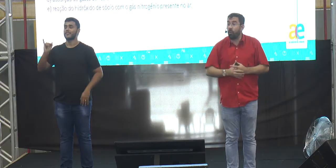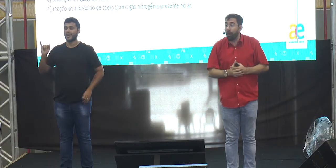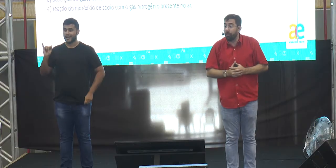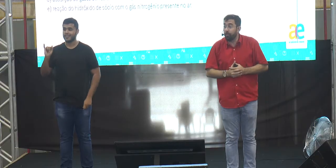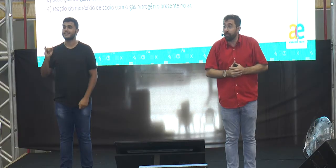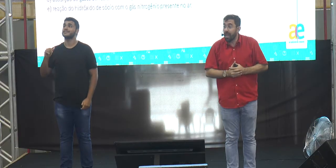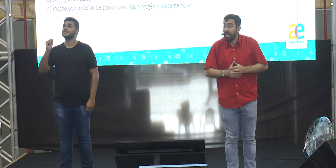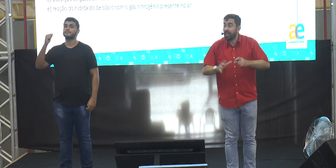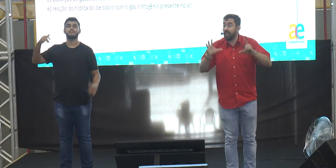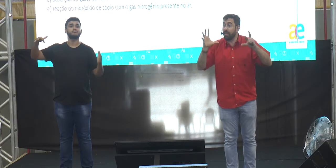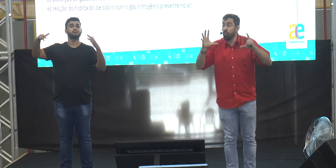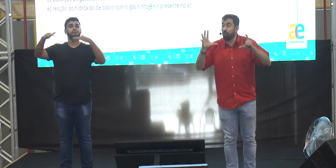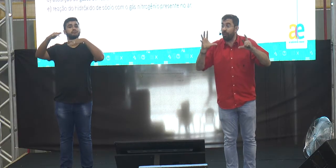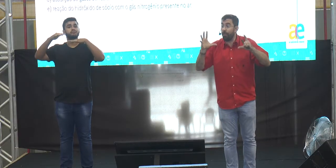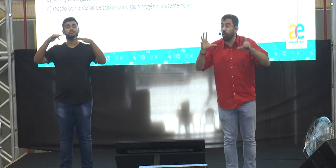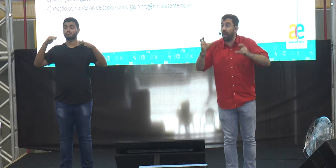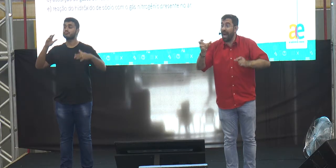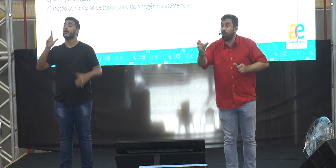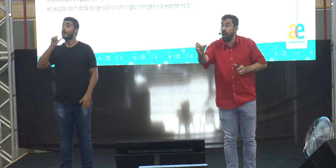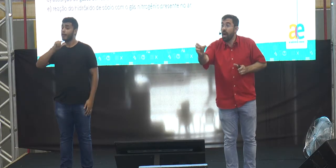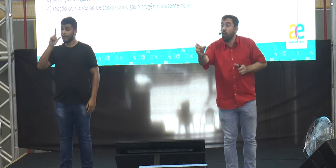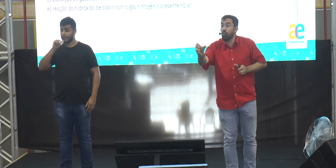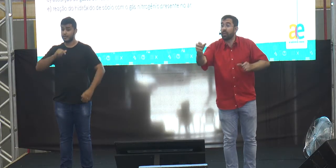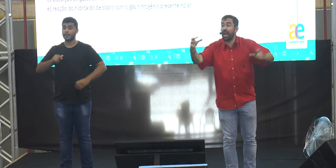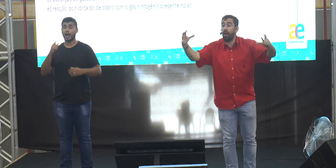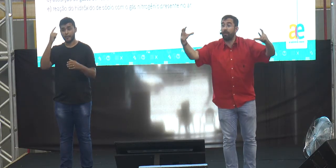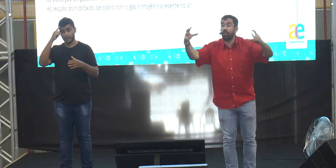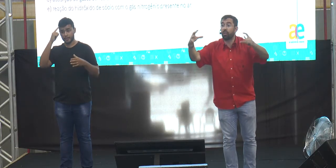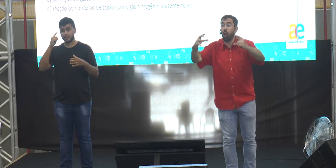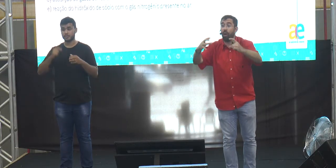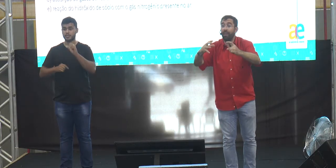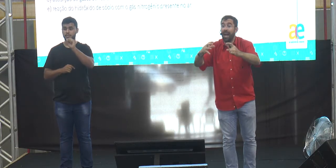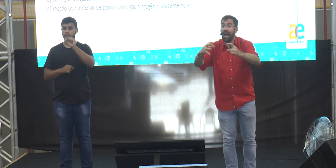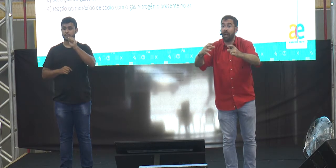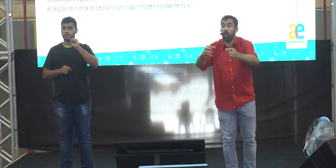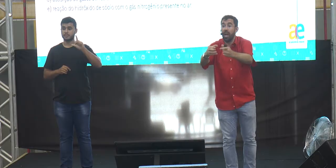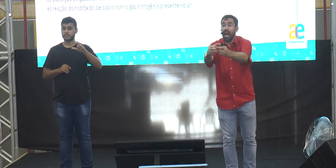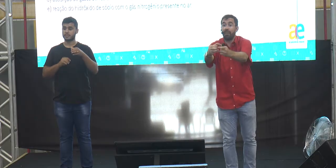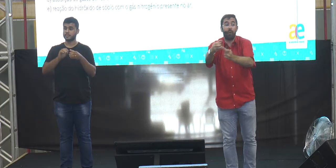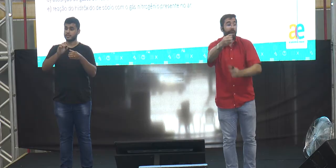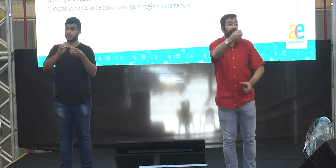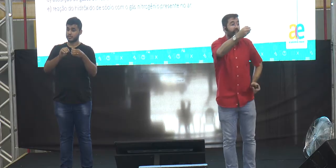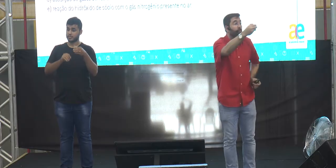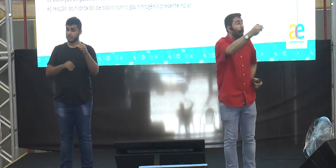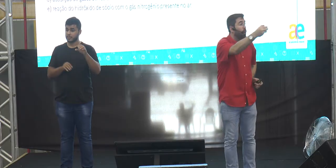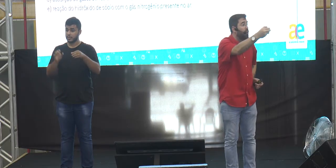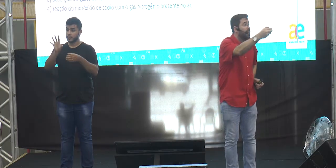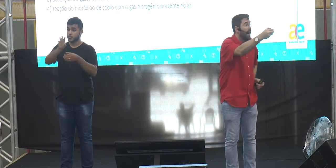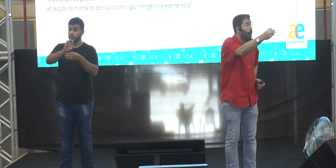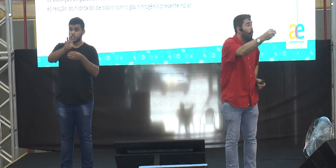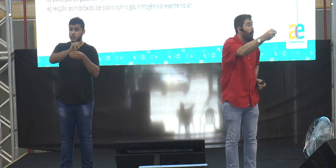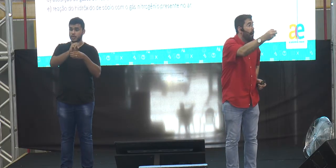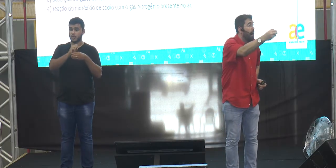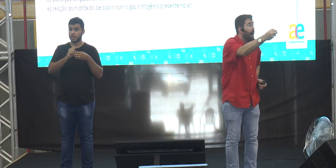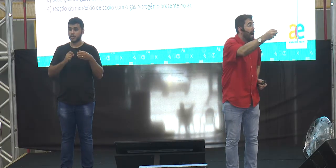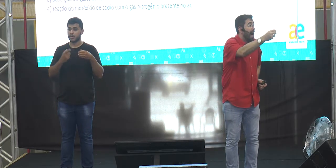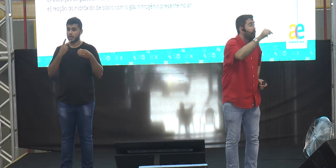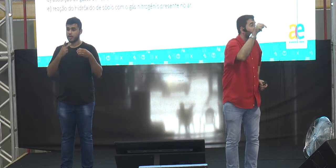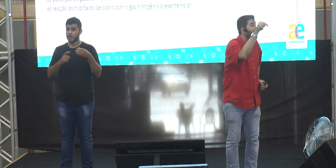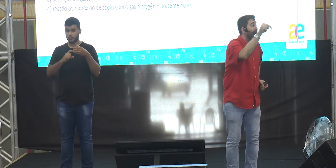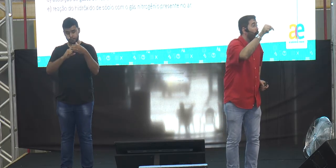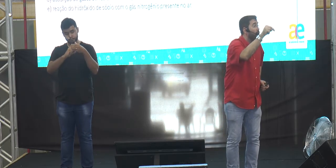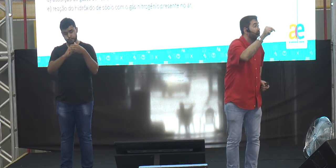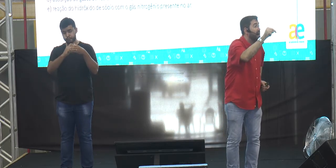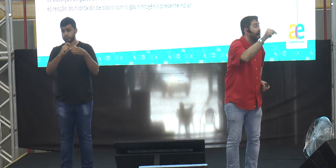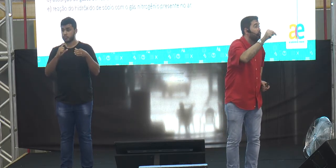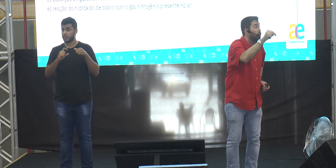vapor d'água. Se tem muito vapor d'água, o sal absorve a água. Aí forma aqueles bolos de sal. Aí